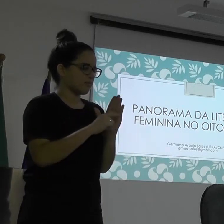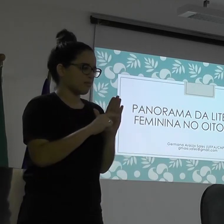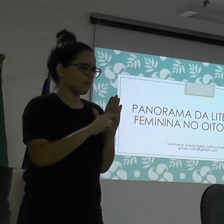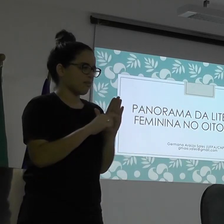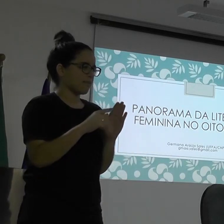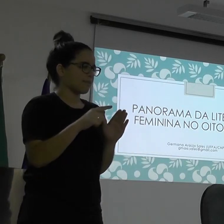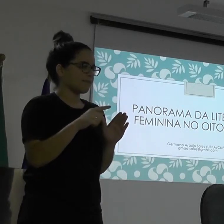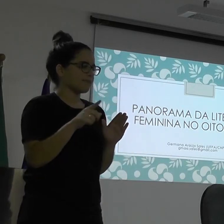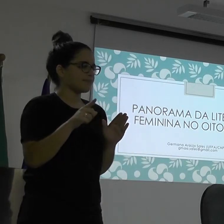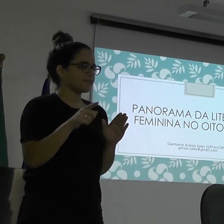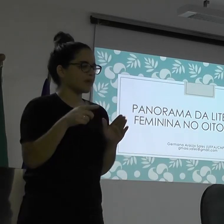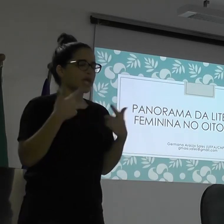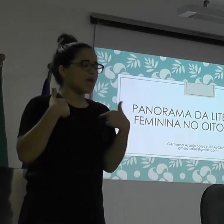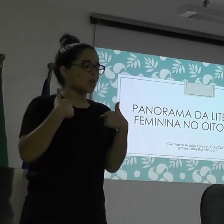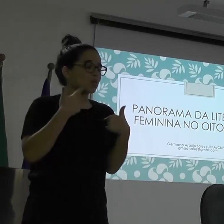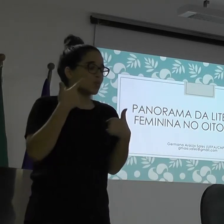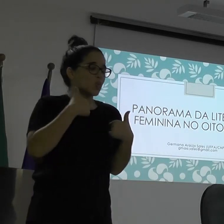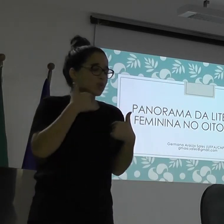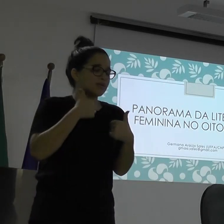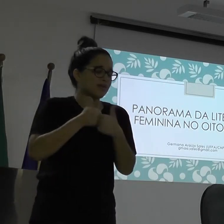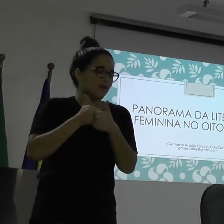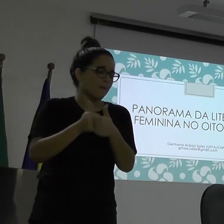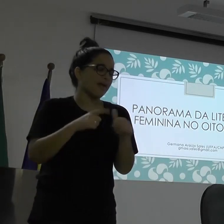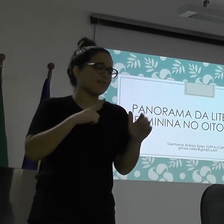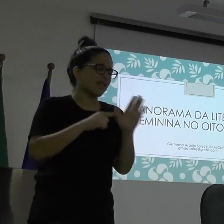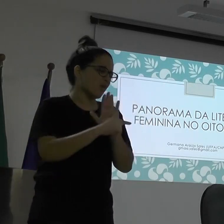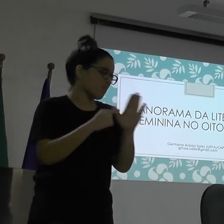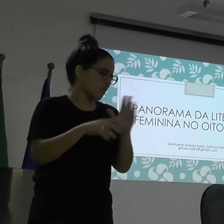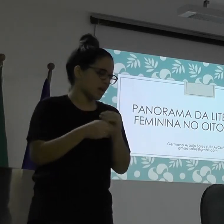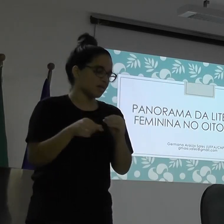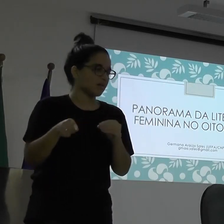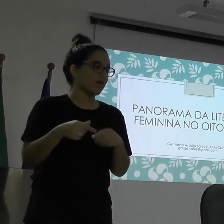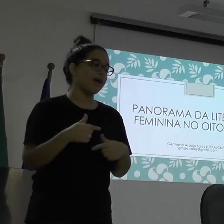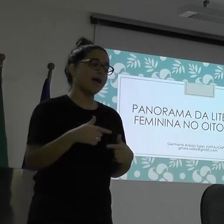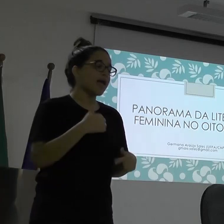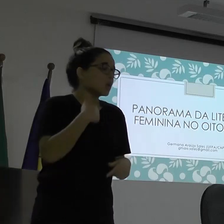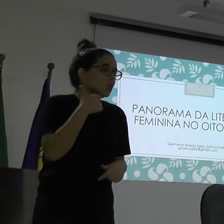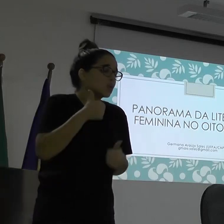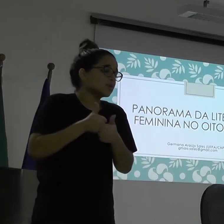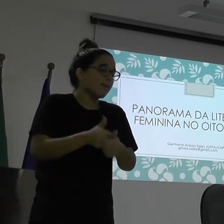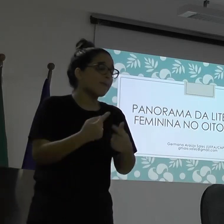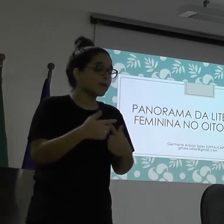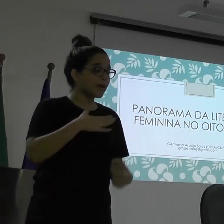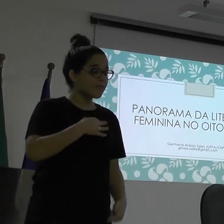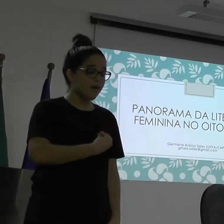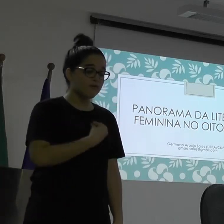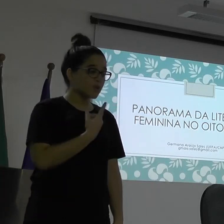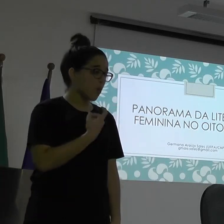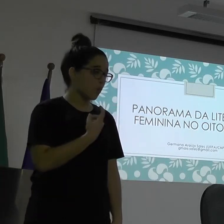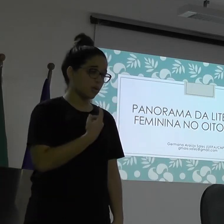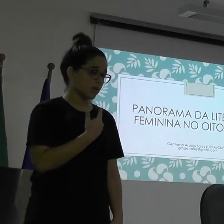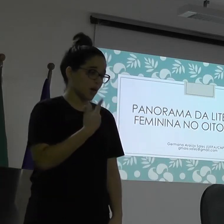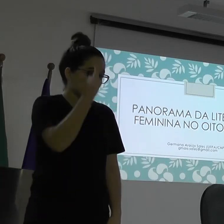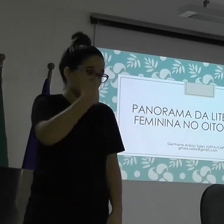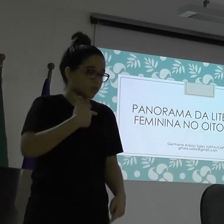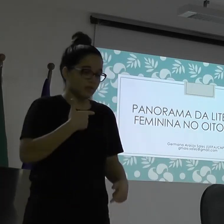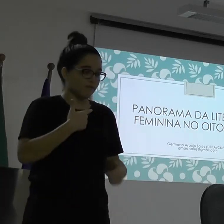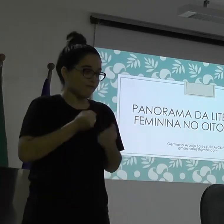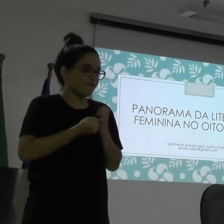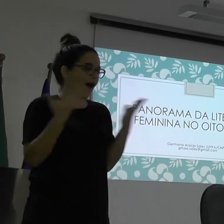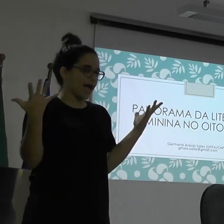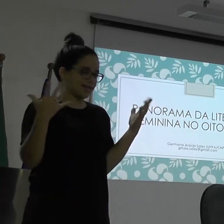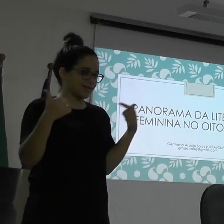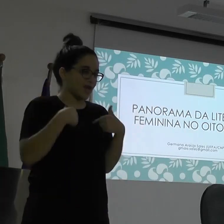não tenho tido tempo de acompanhar, porque eu só tenho uma vida, né? Então... E